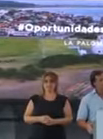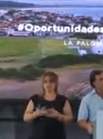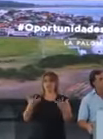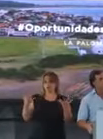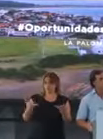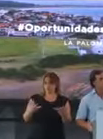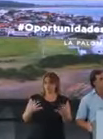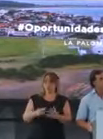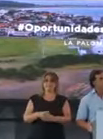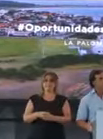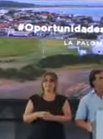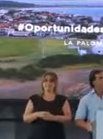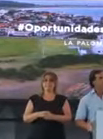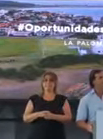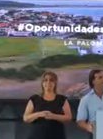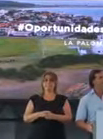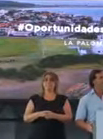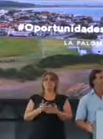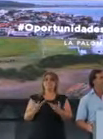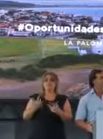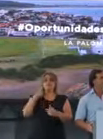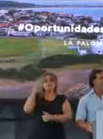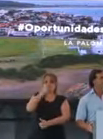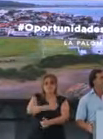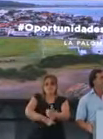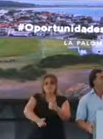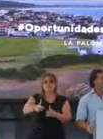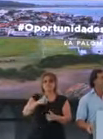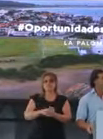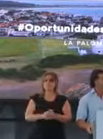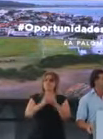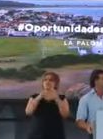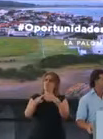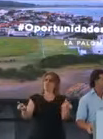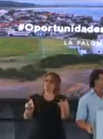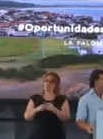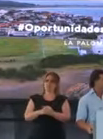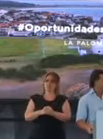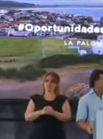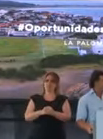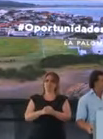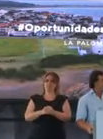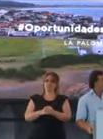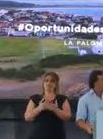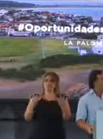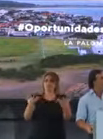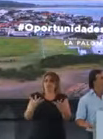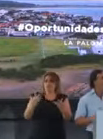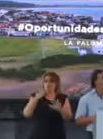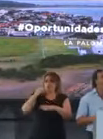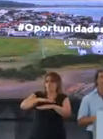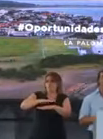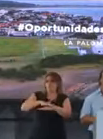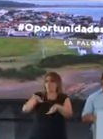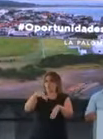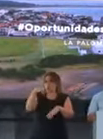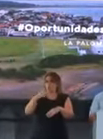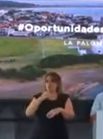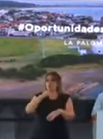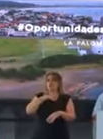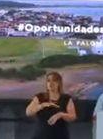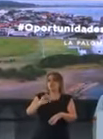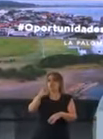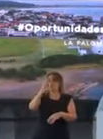Ahora, esta alternancia es distinta a todas. Estamos viendo un momento único en la historia del